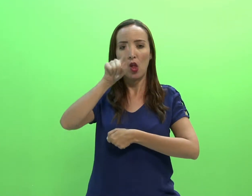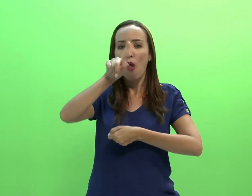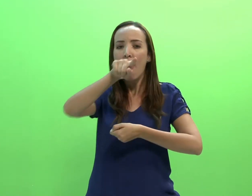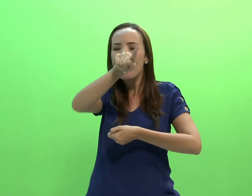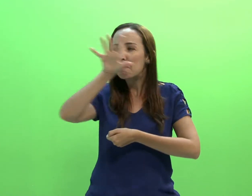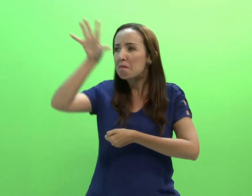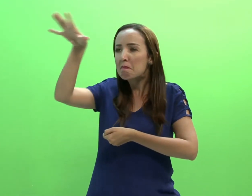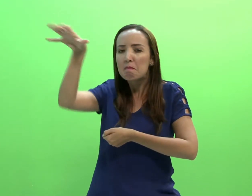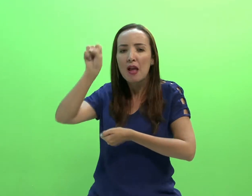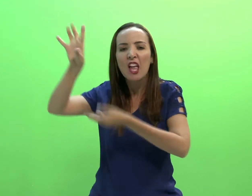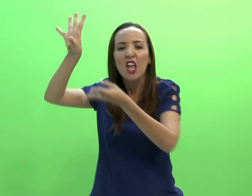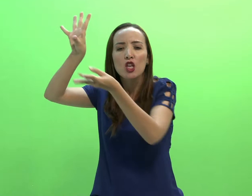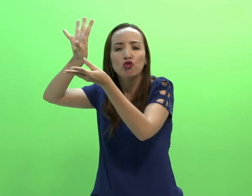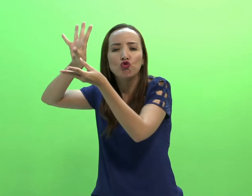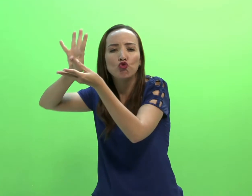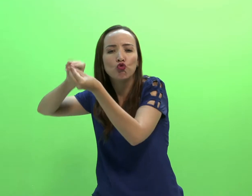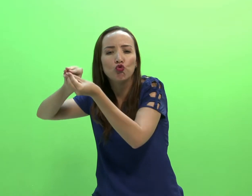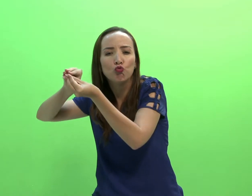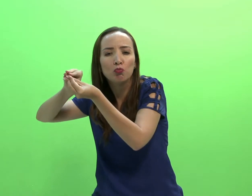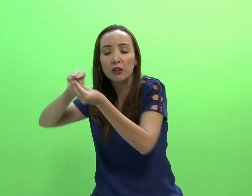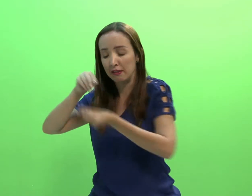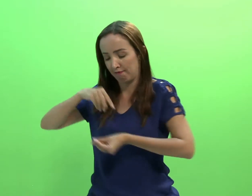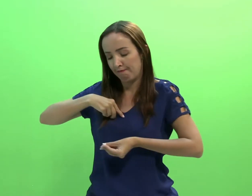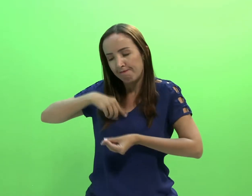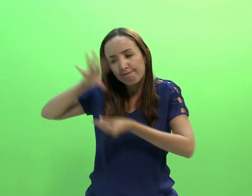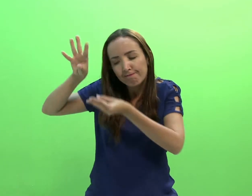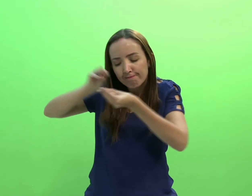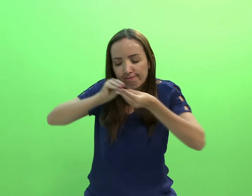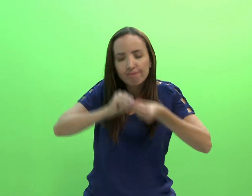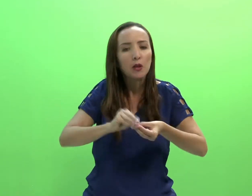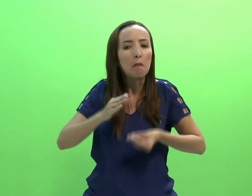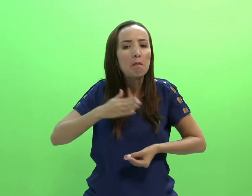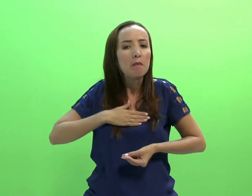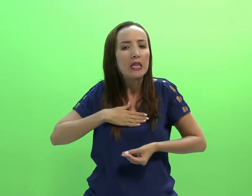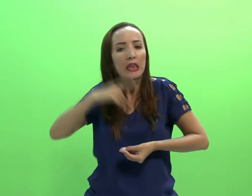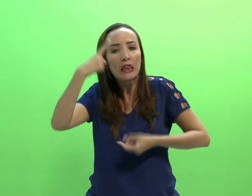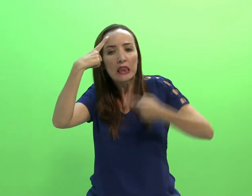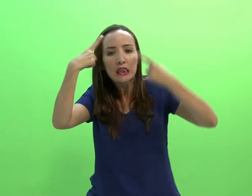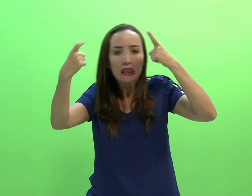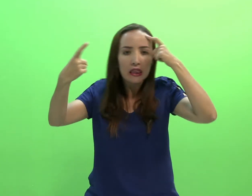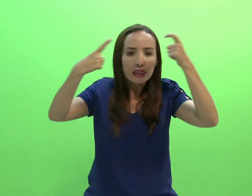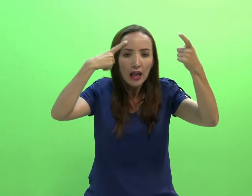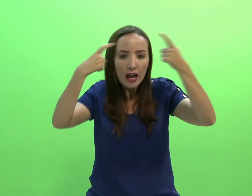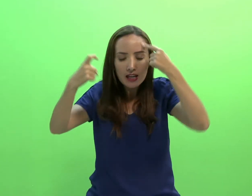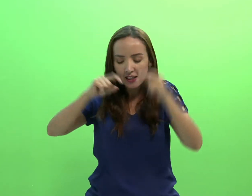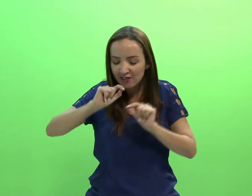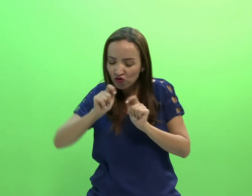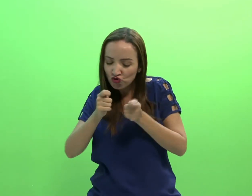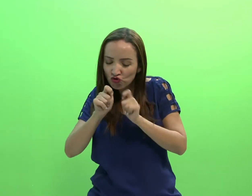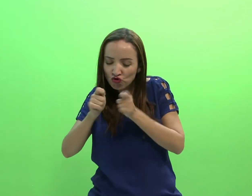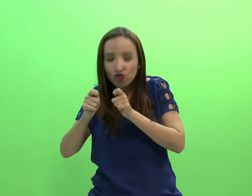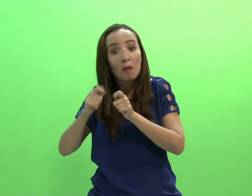ela deve conter o quê? É uma espécie de resumo com as suas ideias,